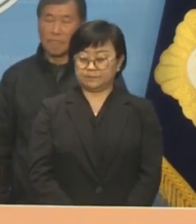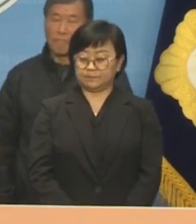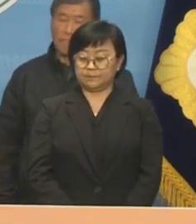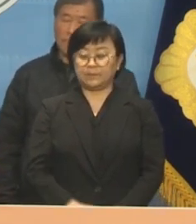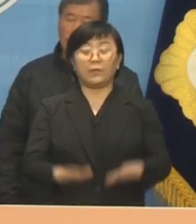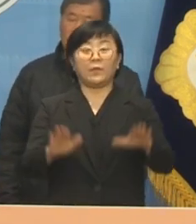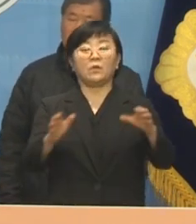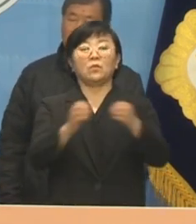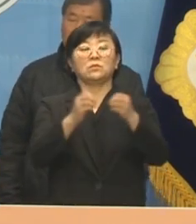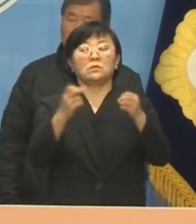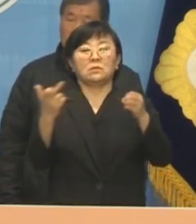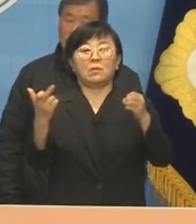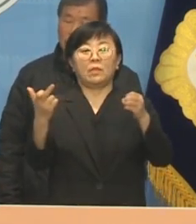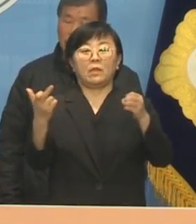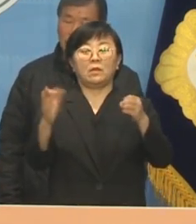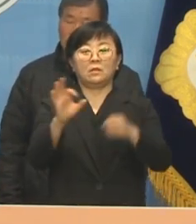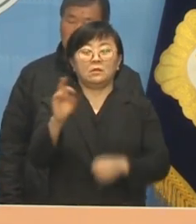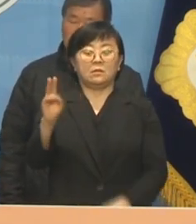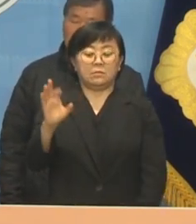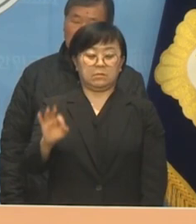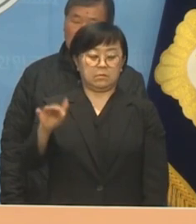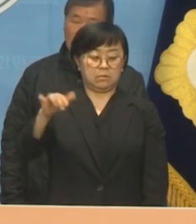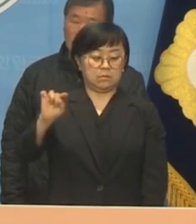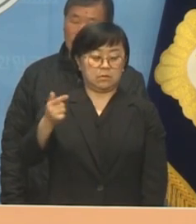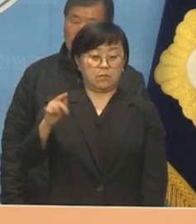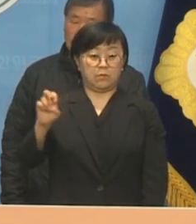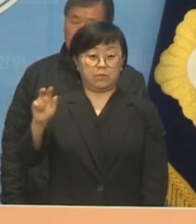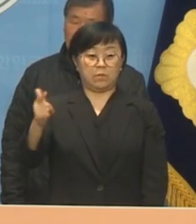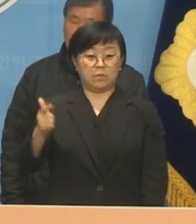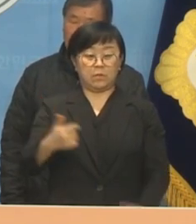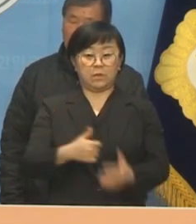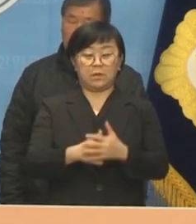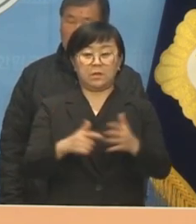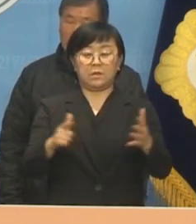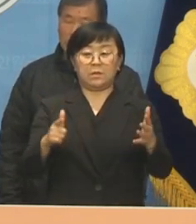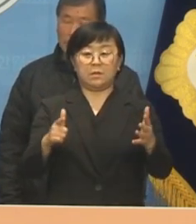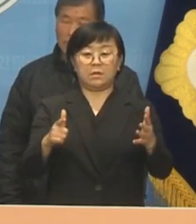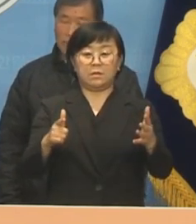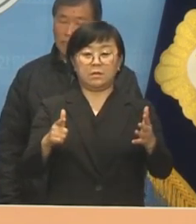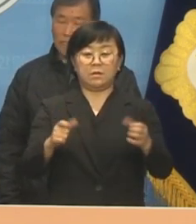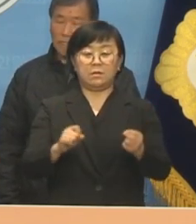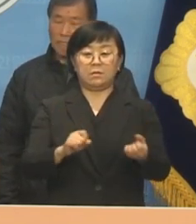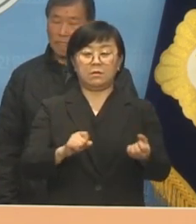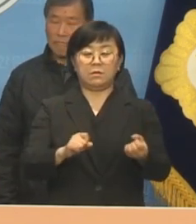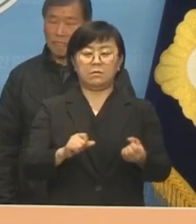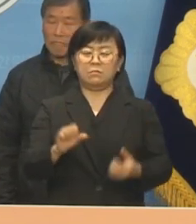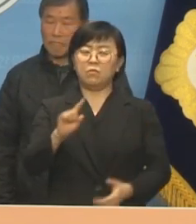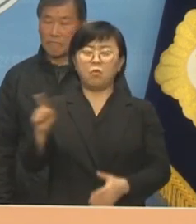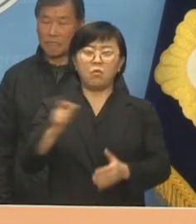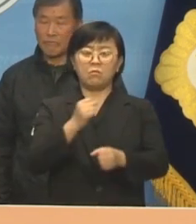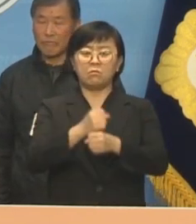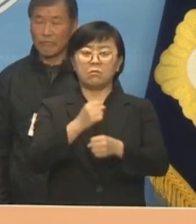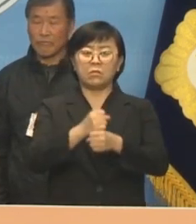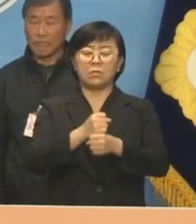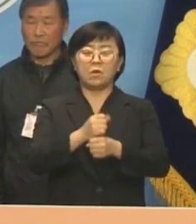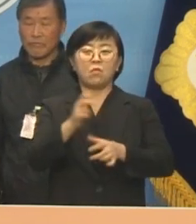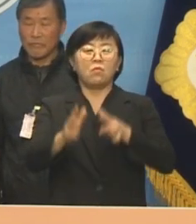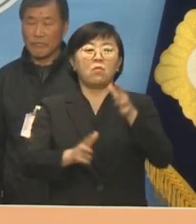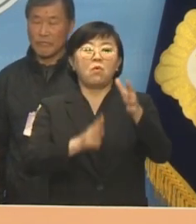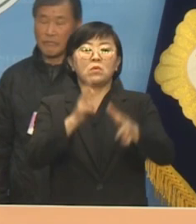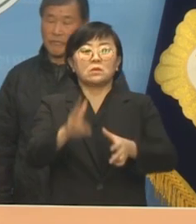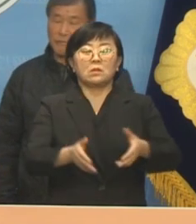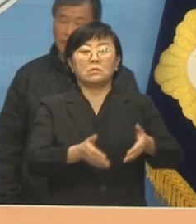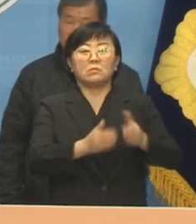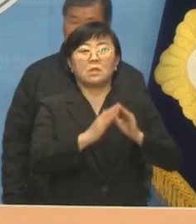현재 논산 양촌면에 대량 살상무기 확산탄을 제조하는 공장이 들어서